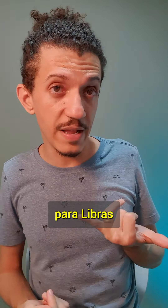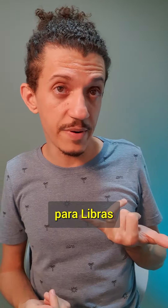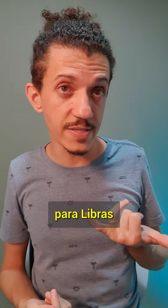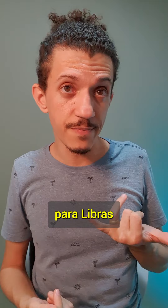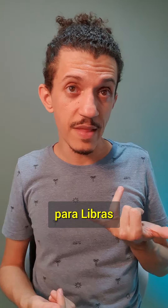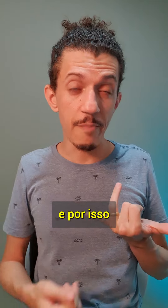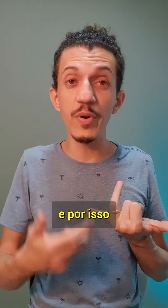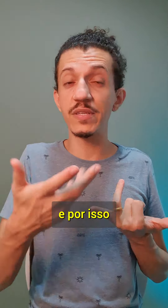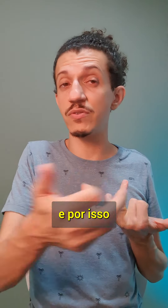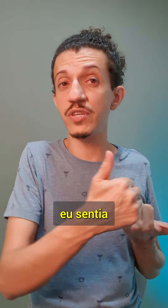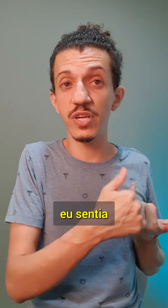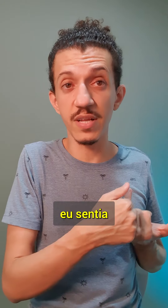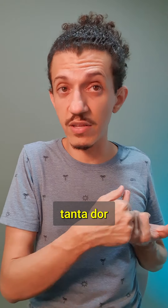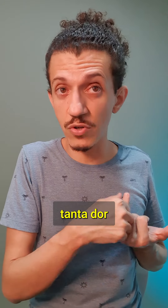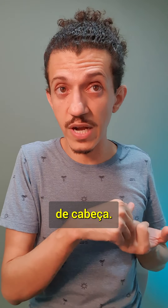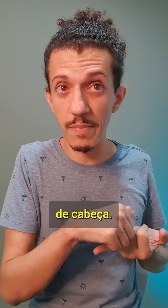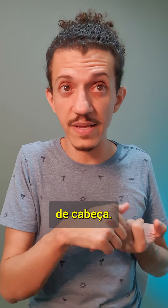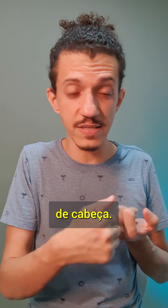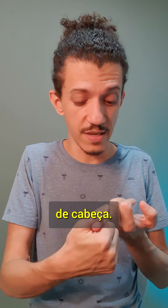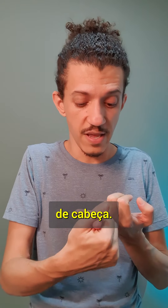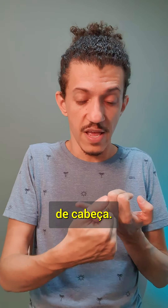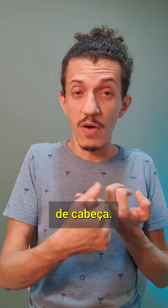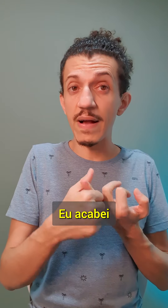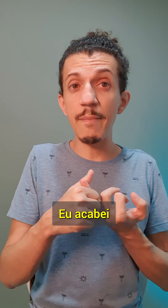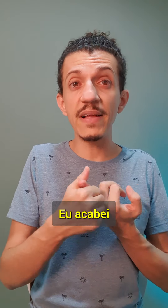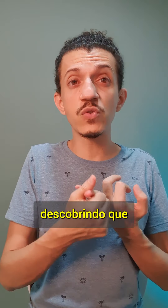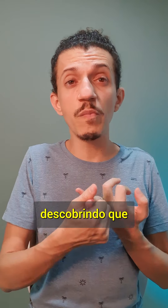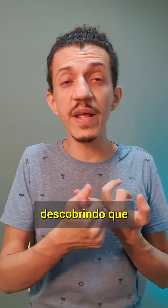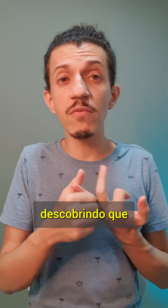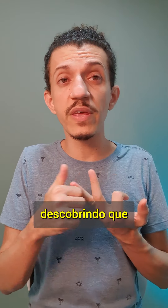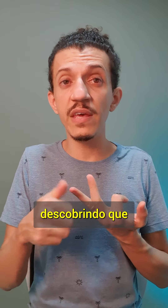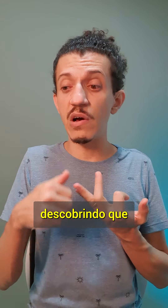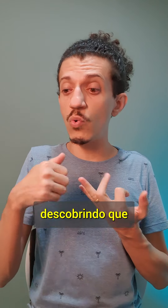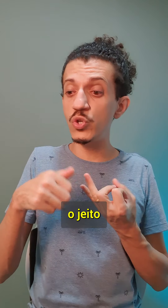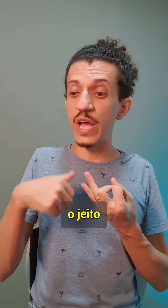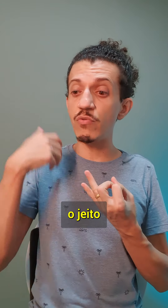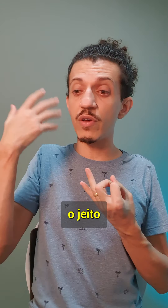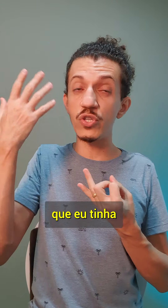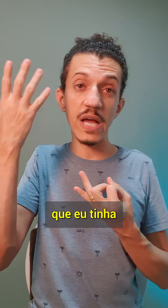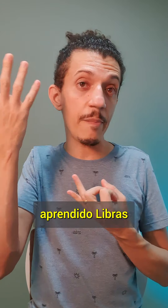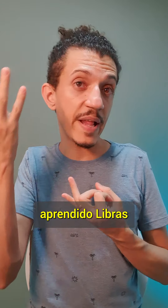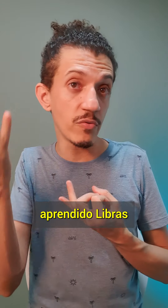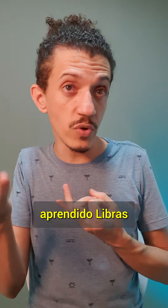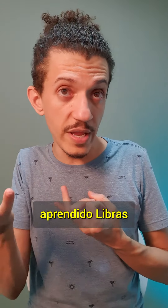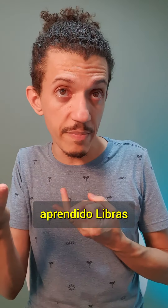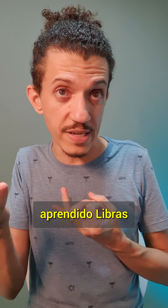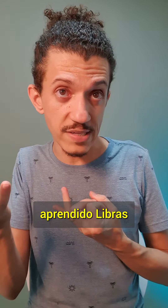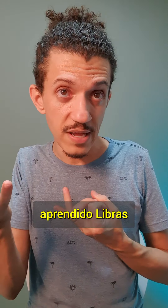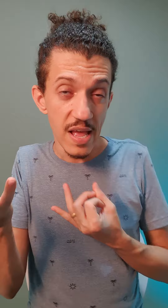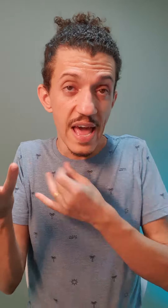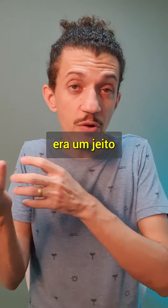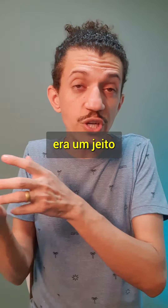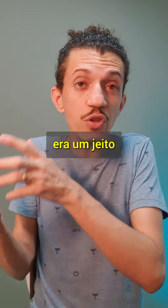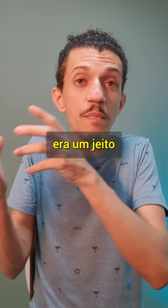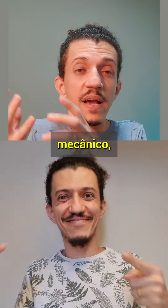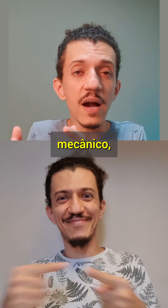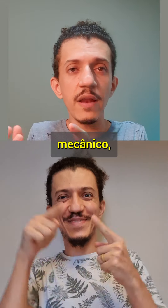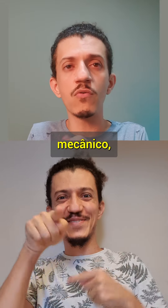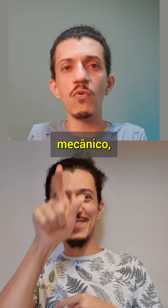Libras, é por isso que eu sentia tanta dor de cabeça. Eu acabei descobrindo que o jeito que eu tinha aprendido Libras era um jeito mecânico,